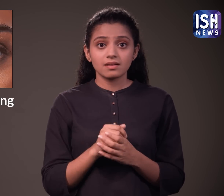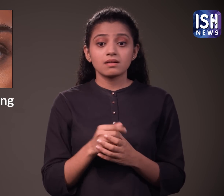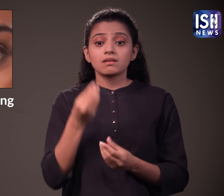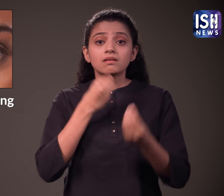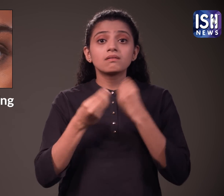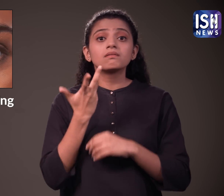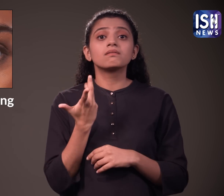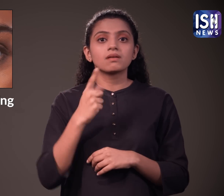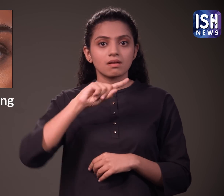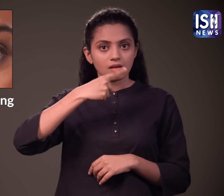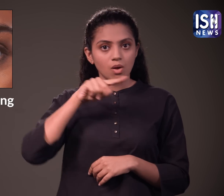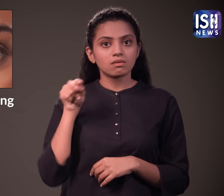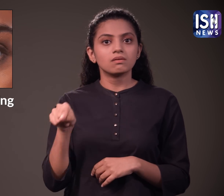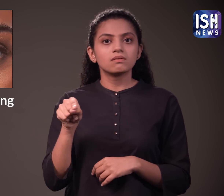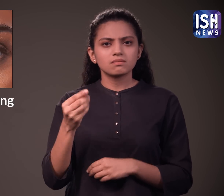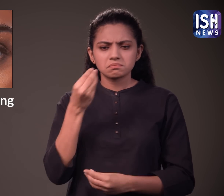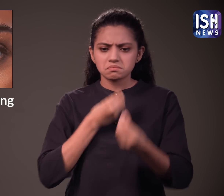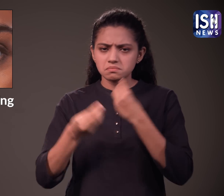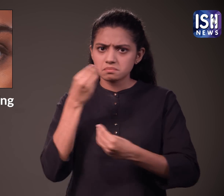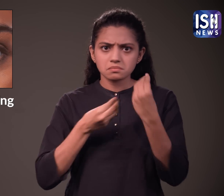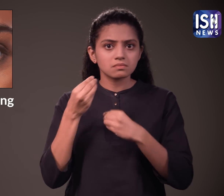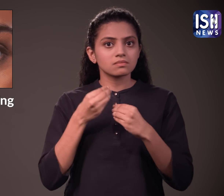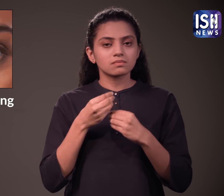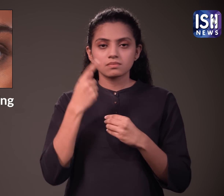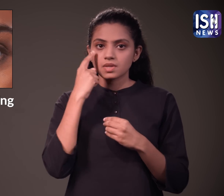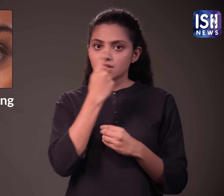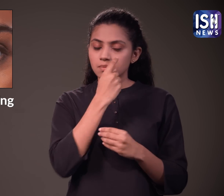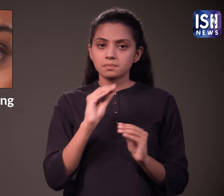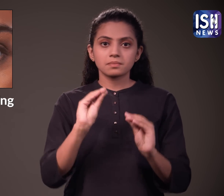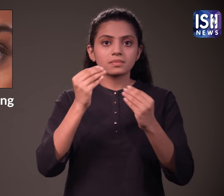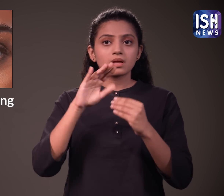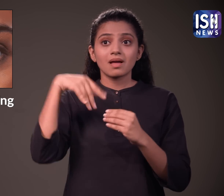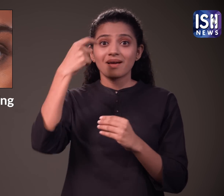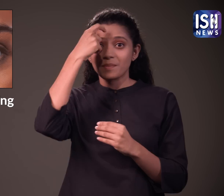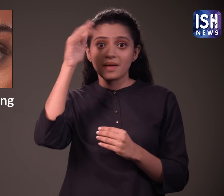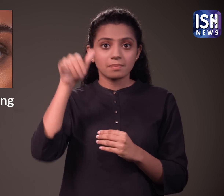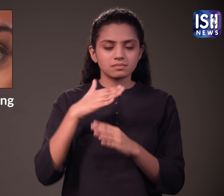मकाई खाने से आखों की ऐसी समस्याओं से बचाव होता है